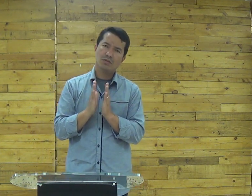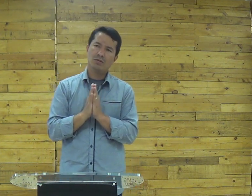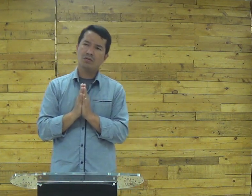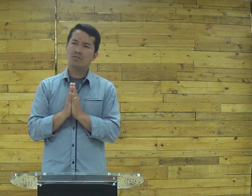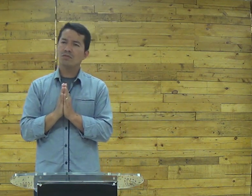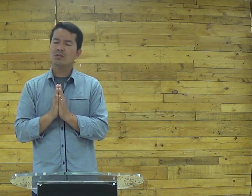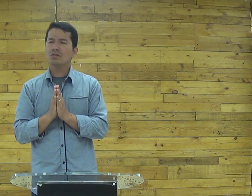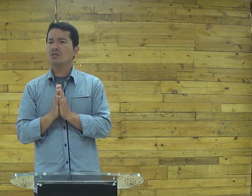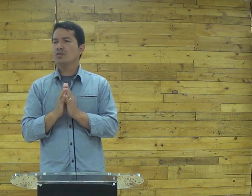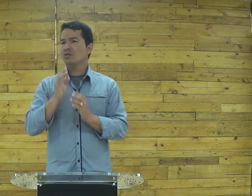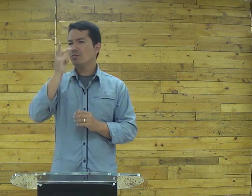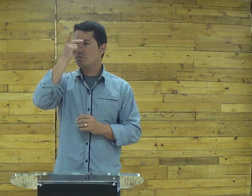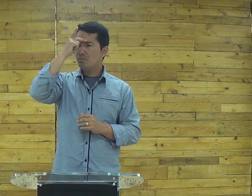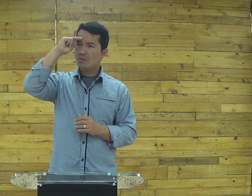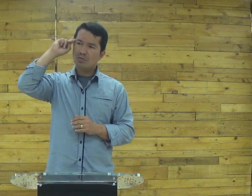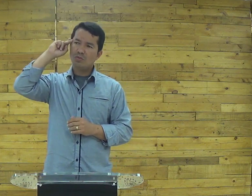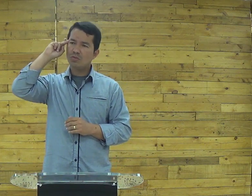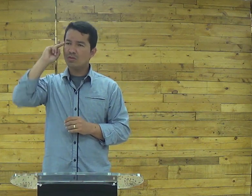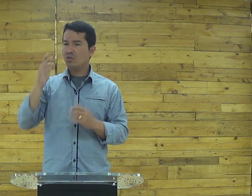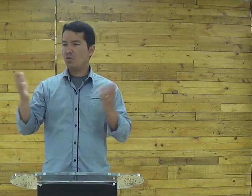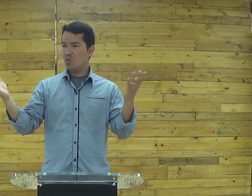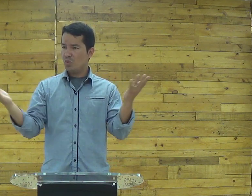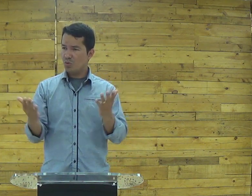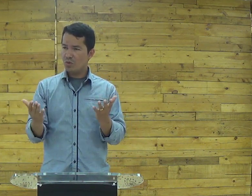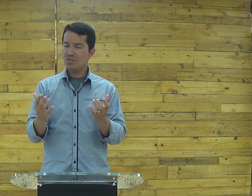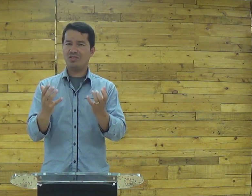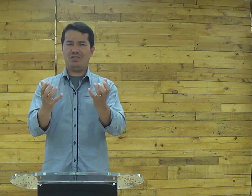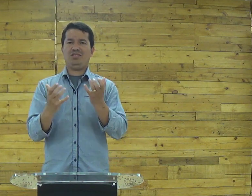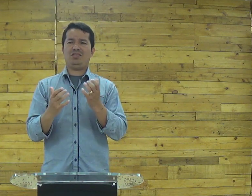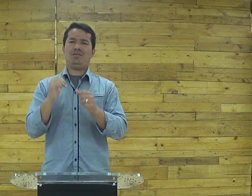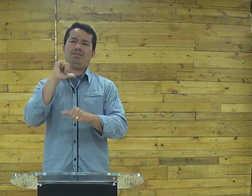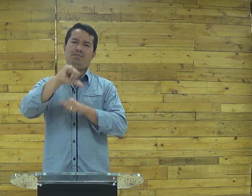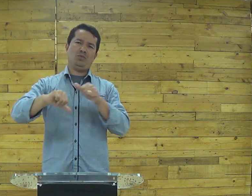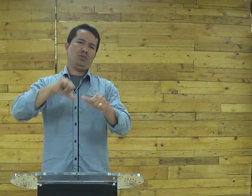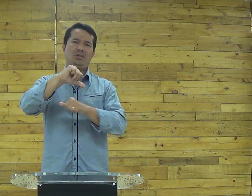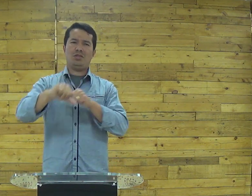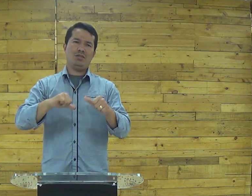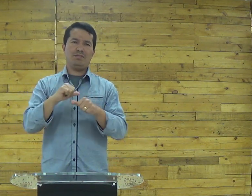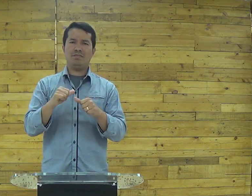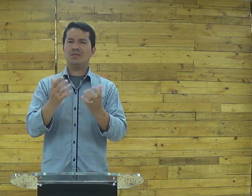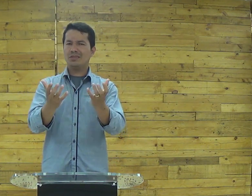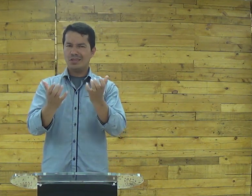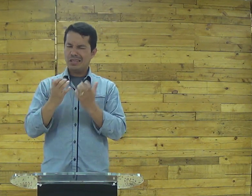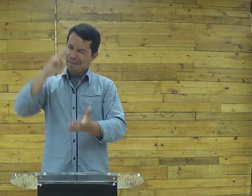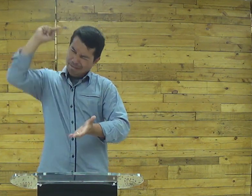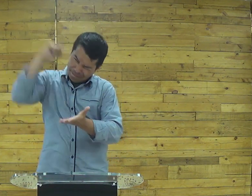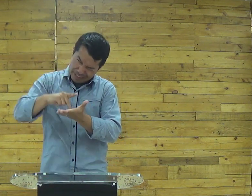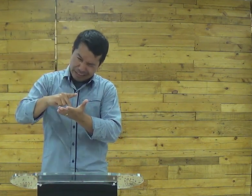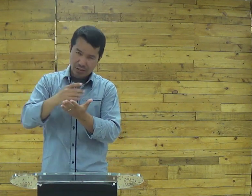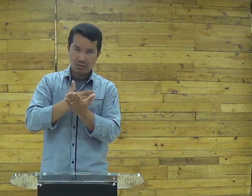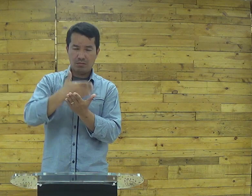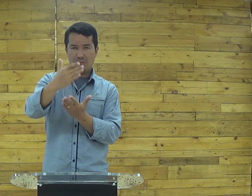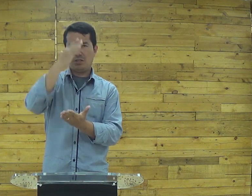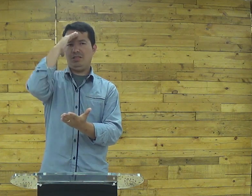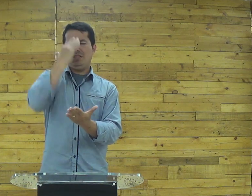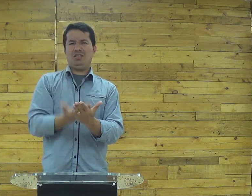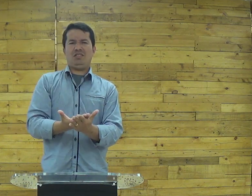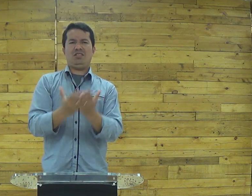Gostaria de orar por pessoas que hoje desejam uma mudança verdadeira